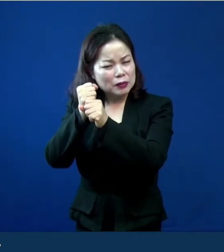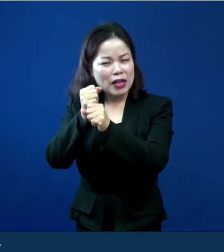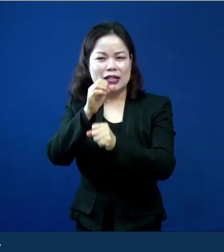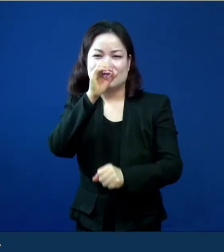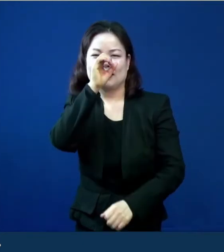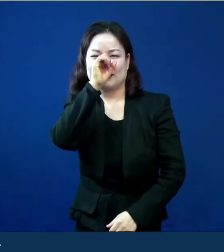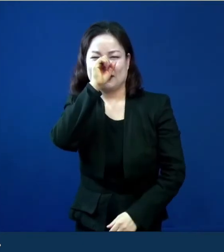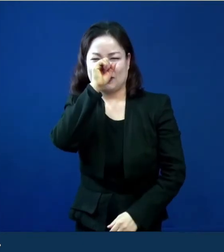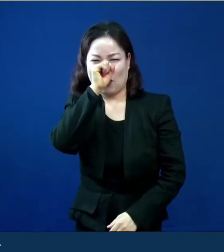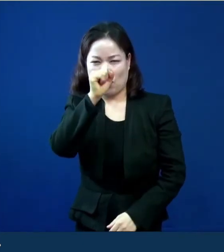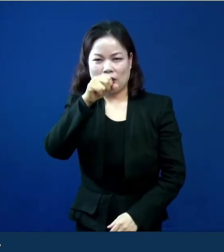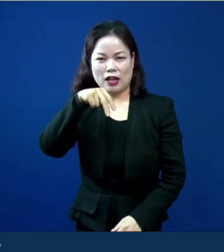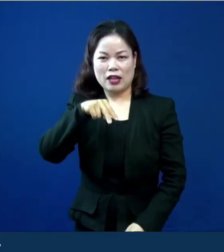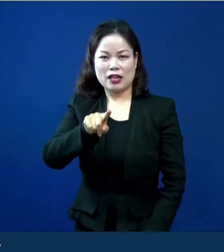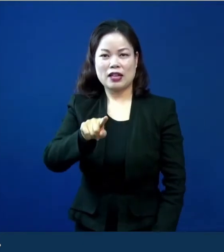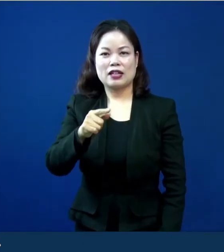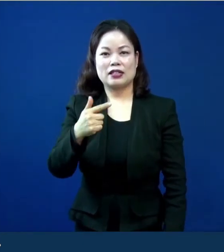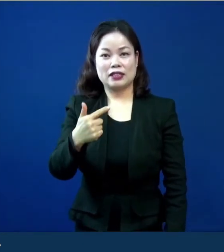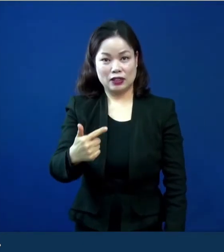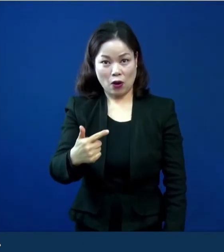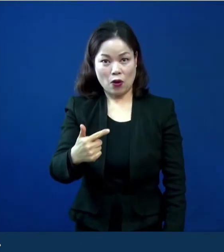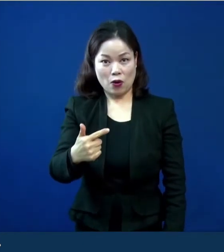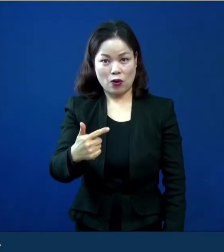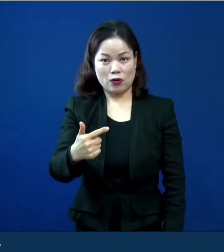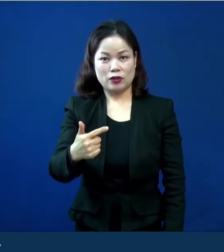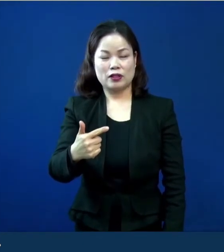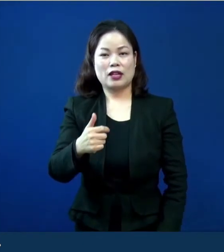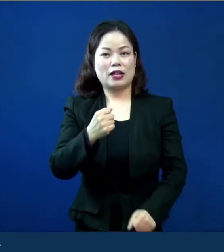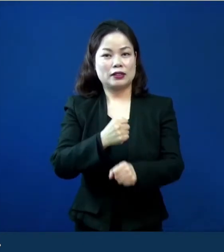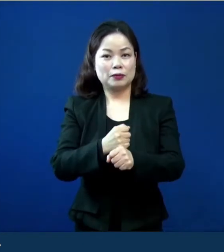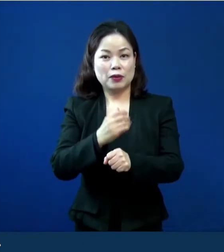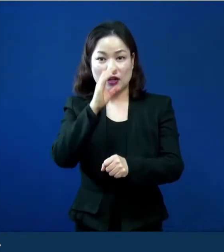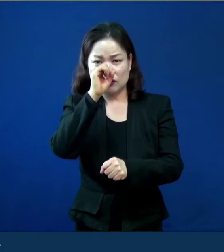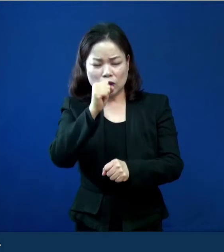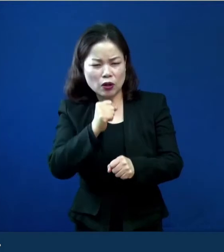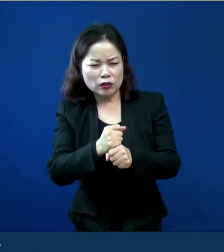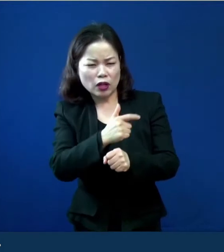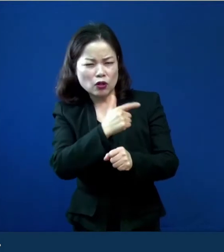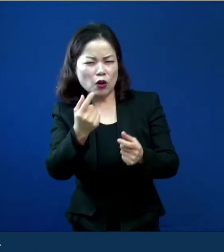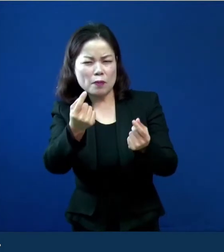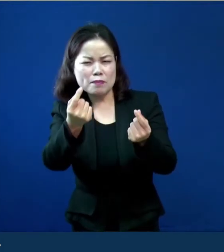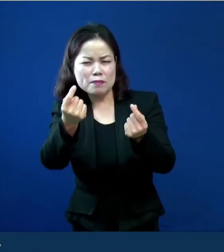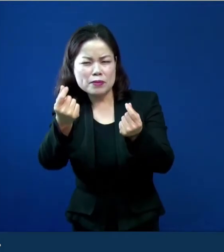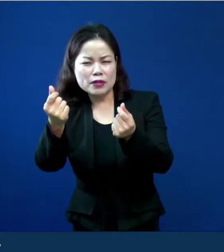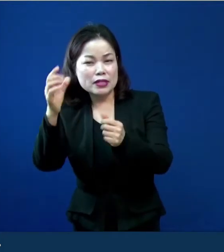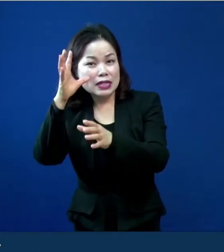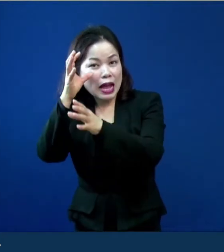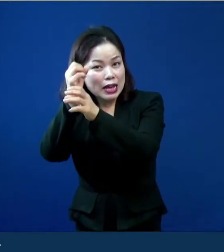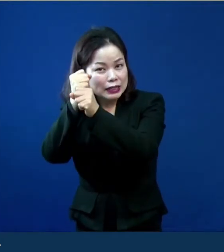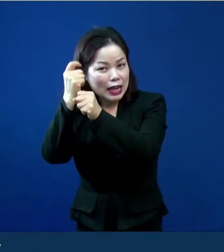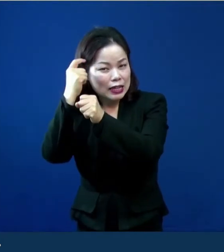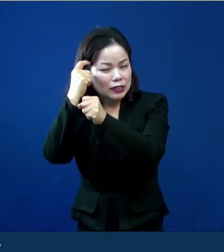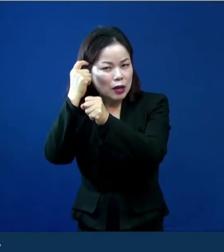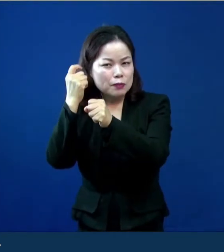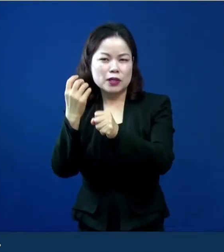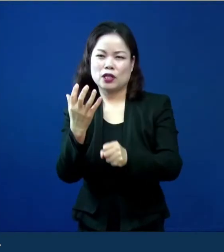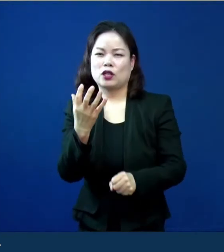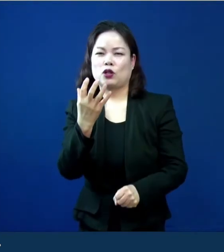선하심이라는 사실을 깨달았습니다. 또 다른 영광과 매우 비슷한 개념이